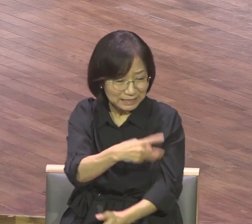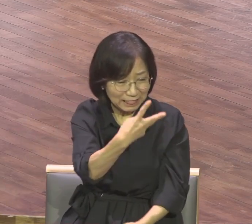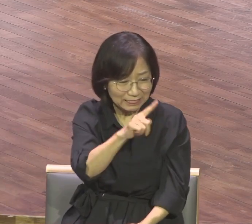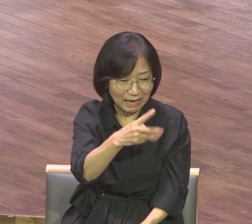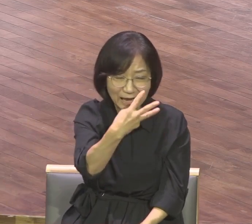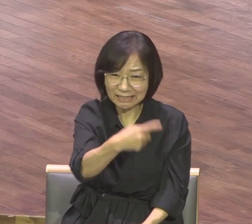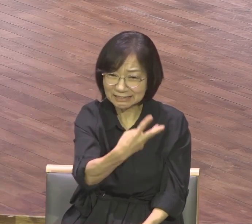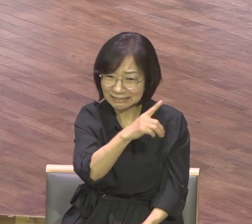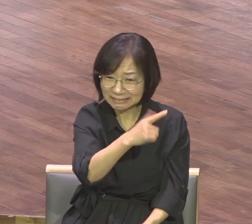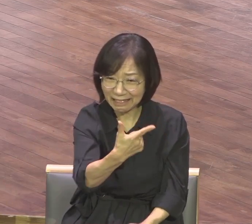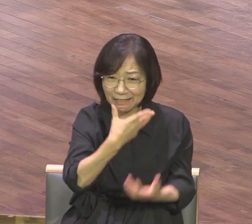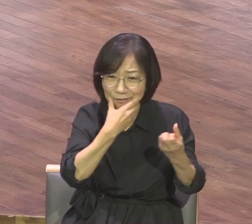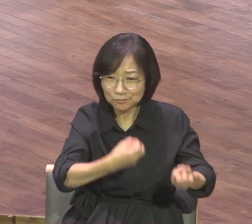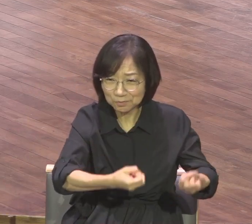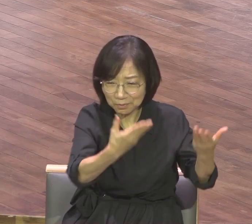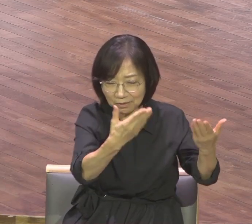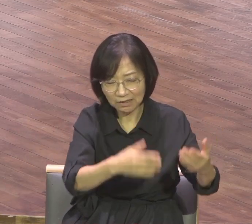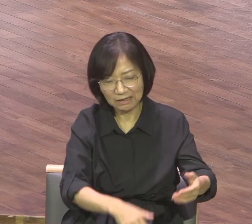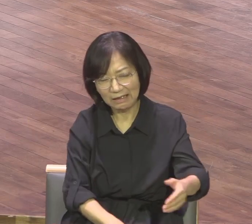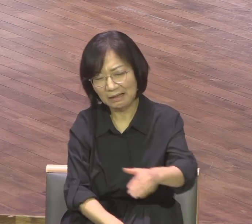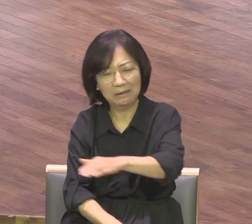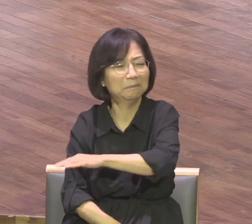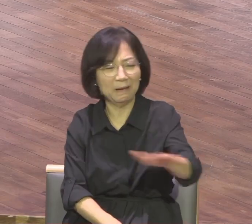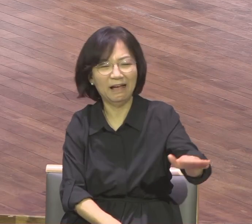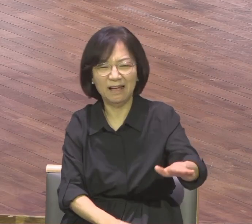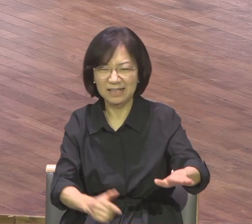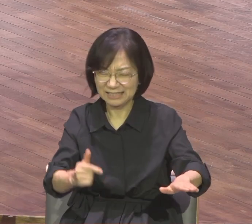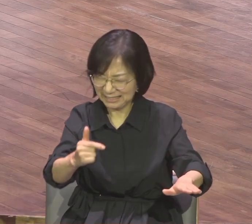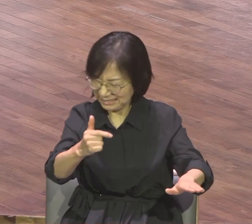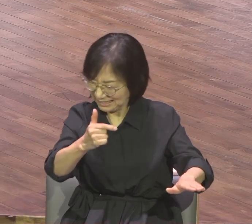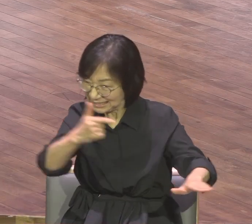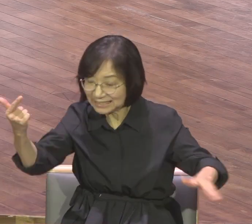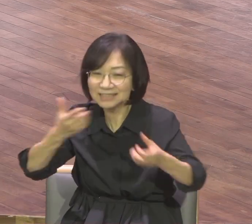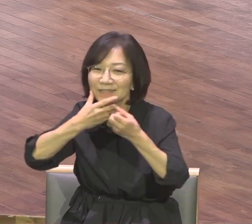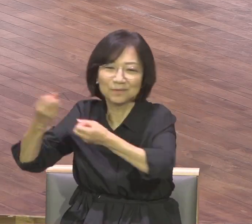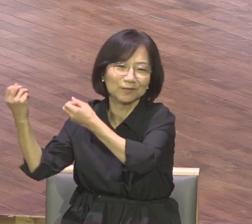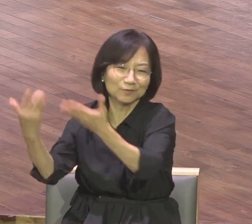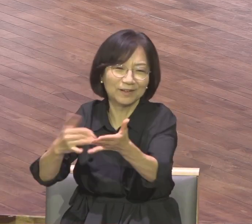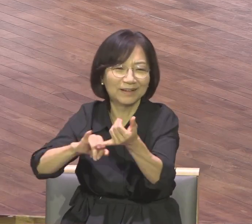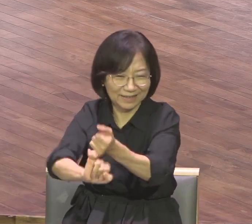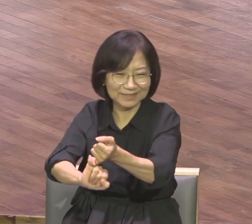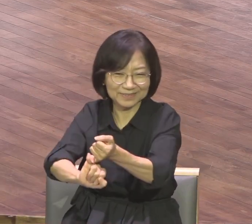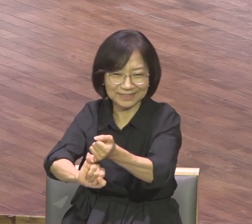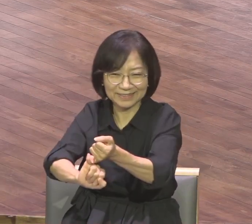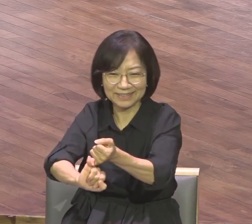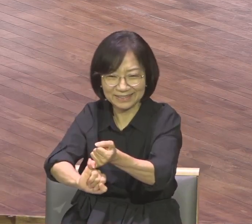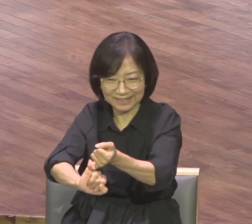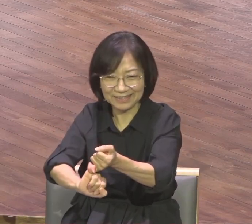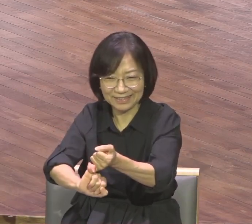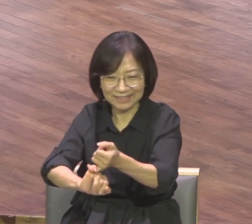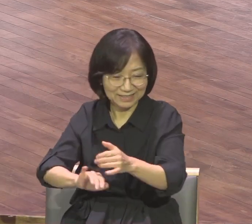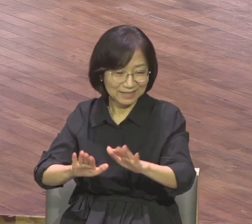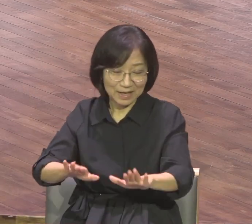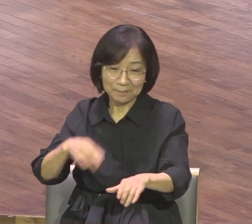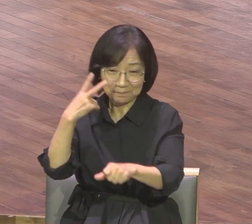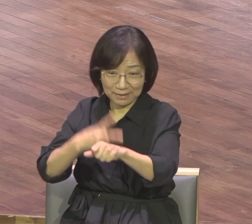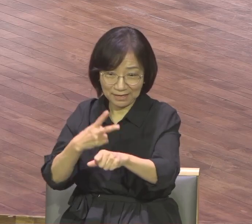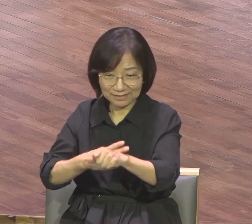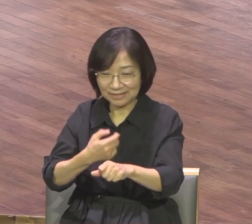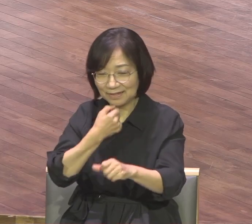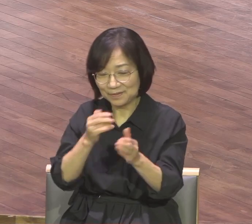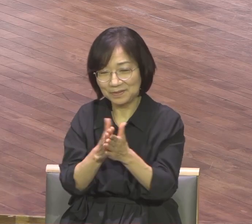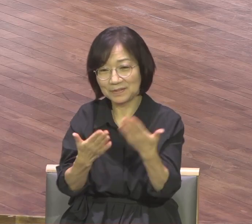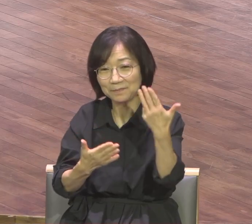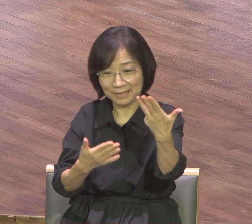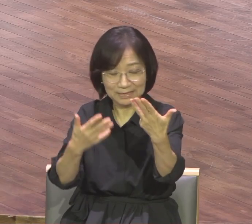되는 놀라운 축복과 상급을 주시겠다는 약속이에요. 이 사도 바울이 로마서 8장 18절